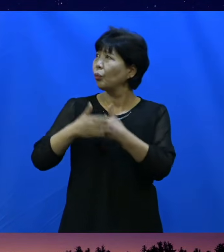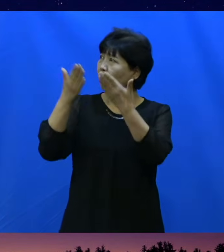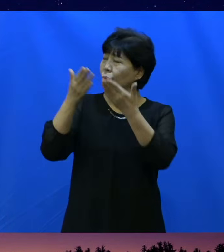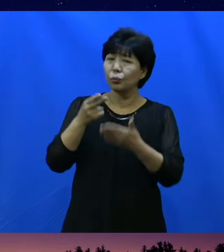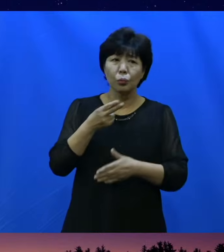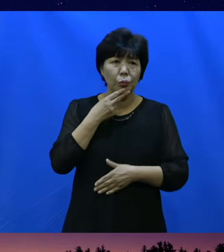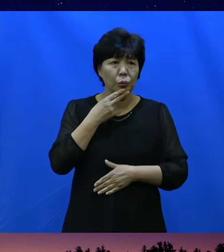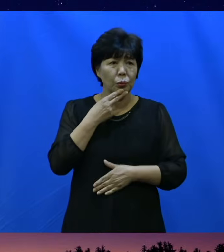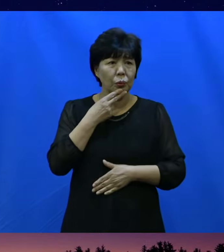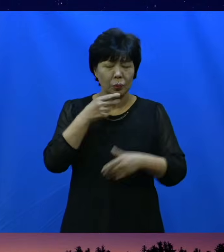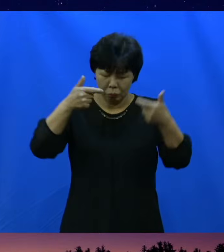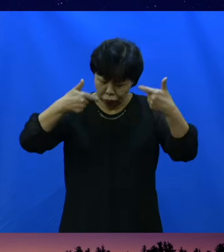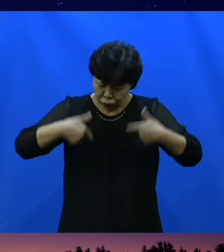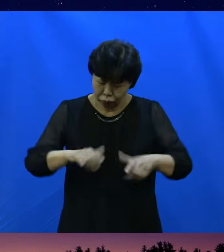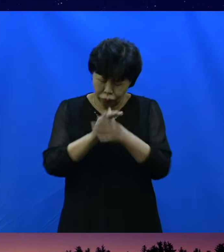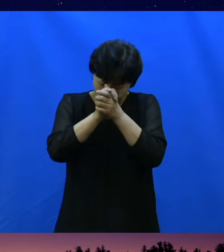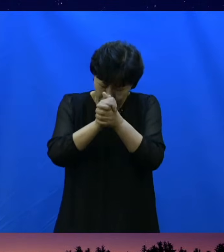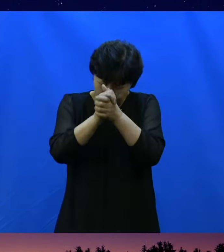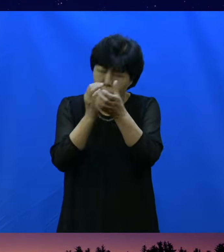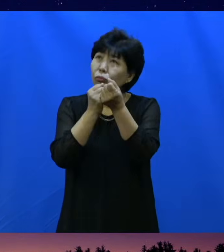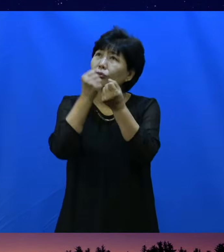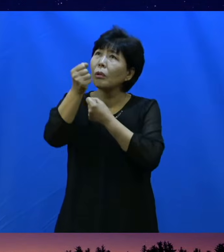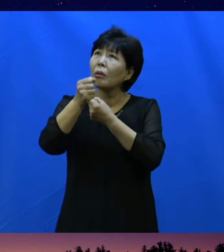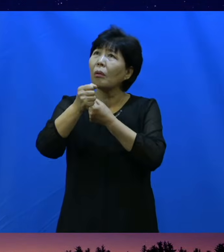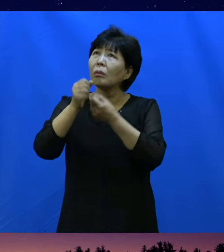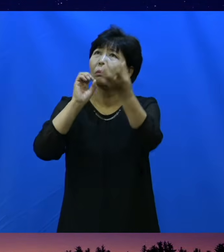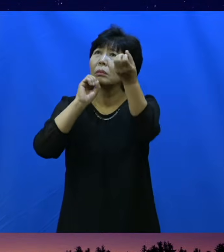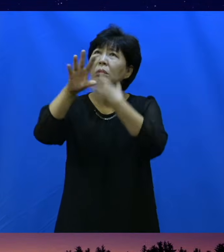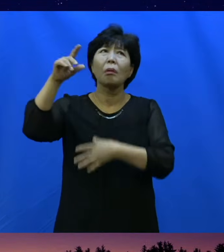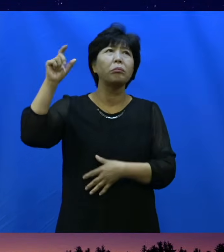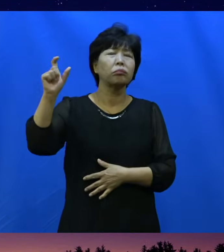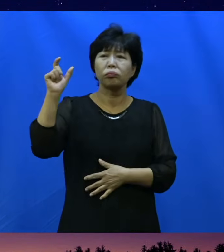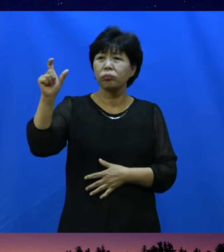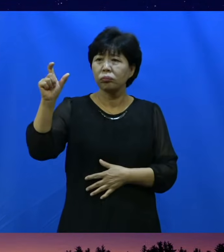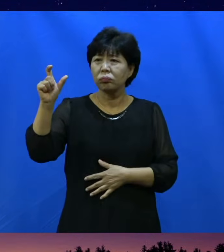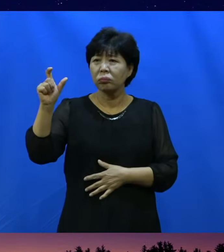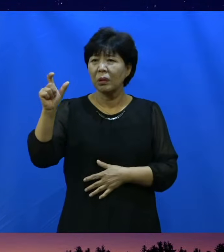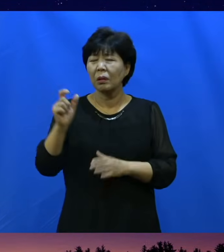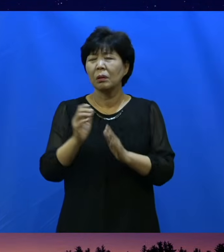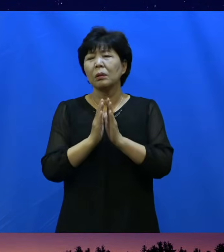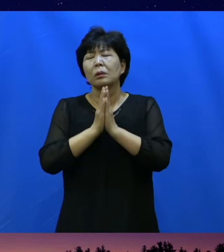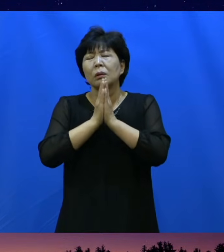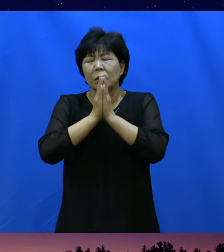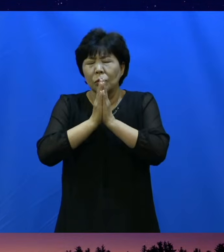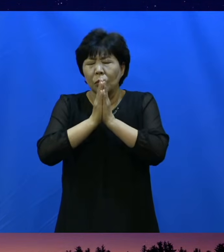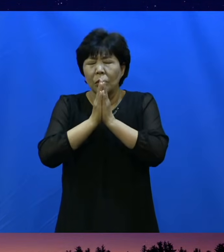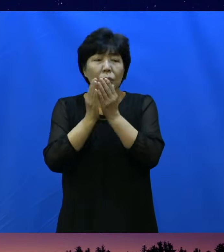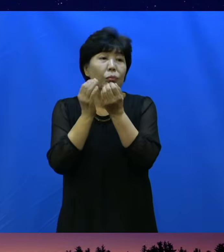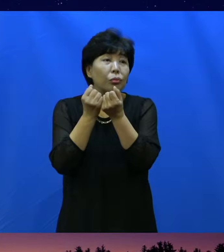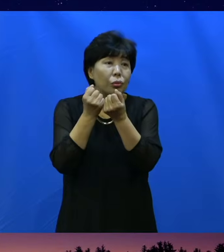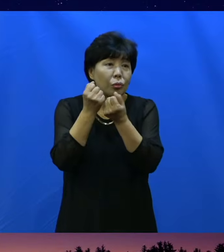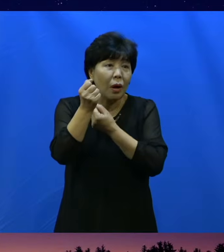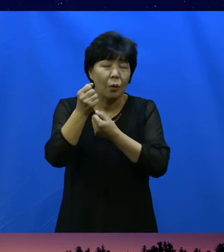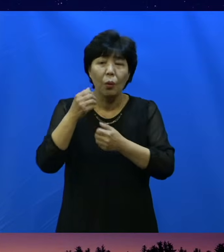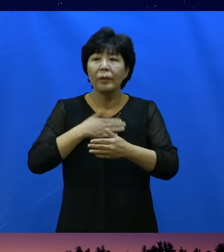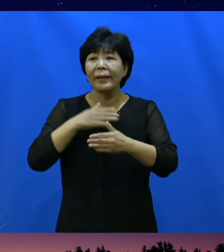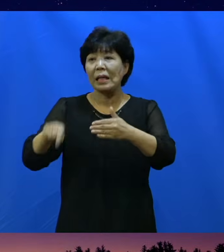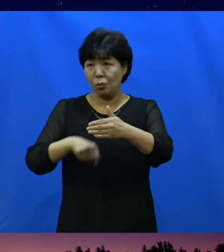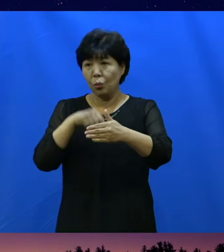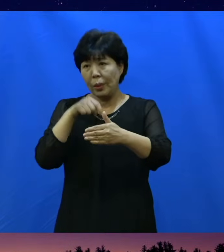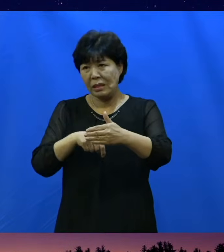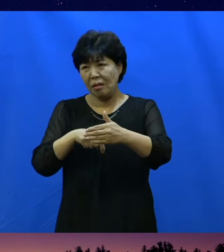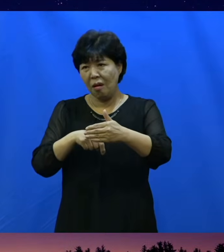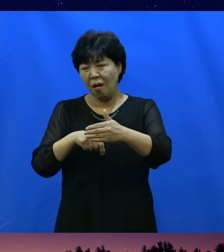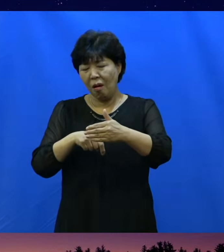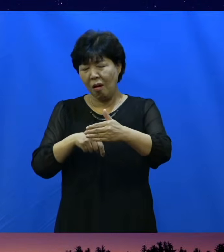나오는데 왜 응답을 안 해주시느냐는 거예요. 이 기도를 해도 이게 자꾸 내 내면의 세계 안에서